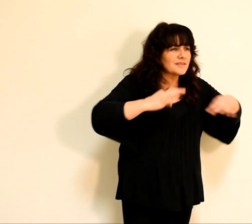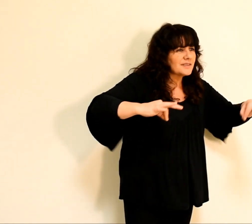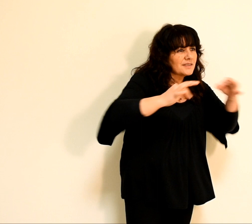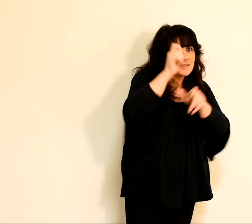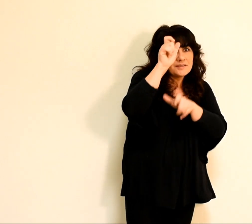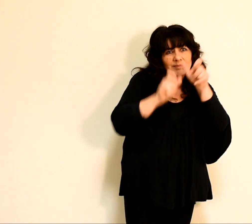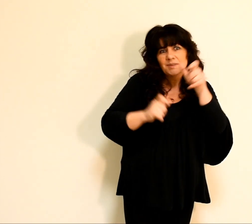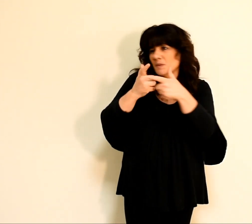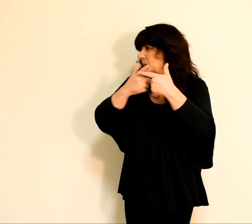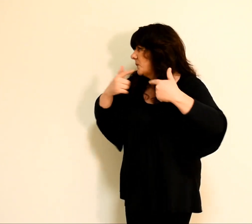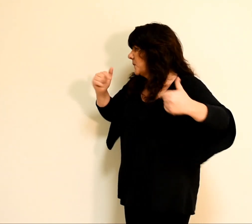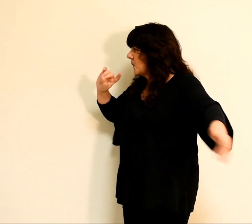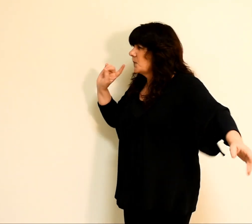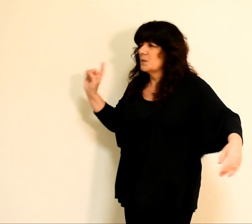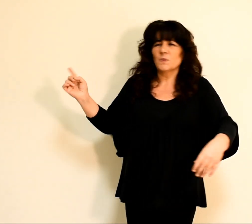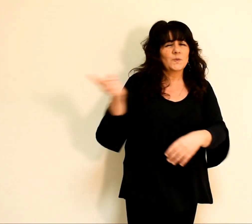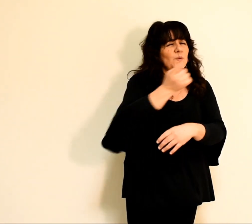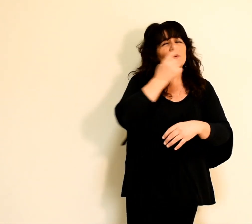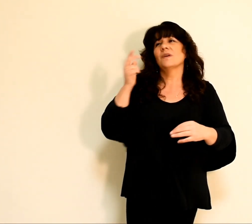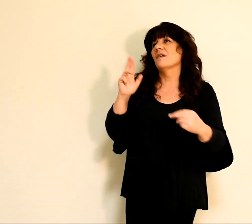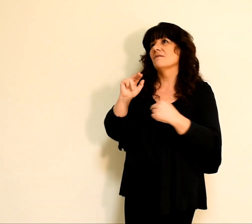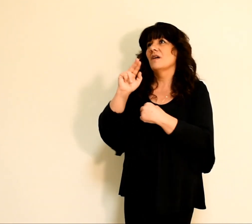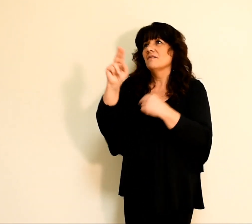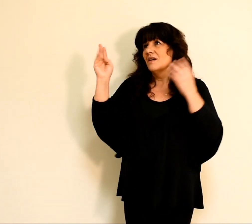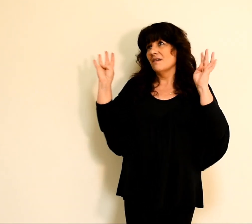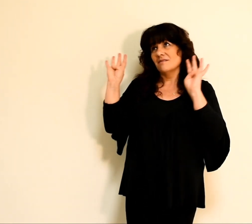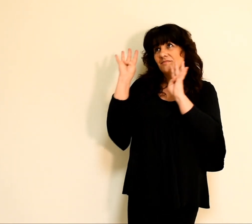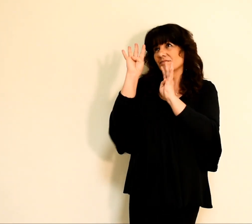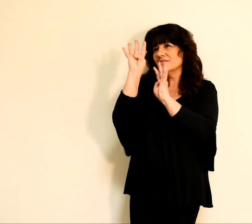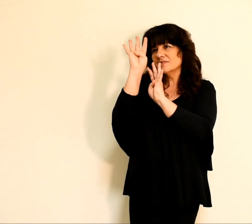se prosterneront devant toi.